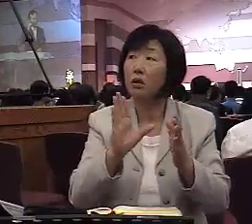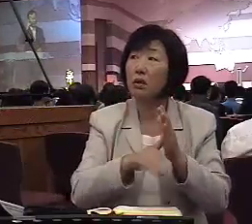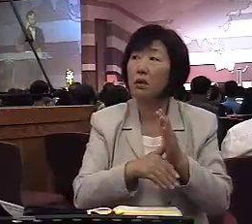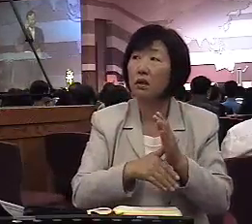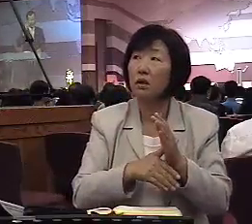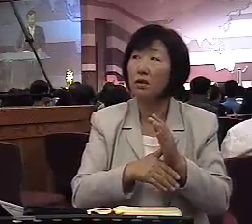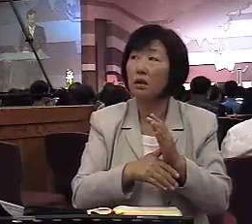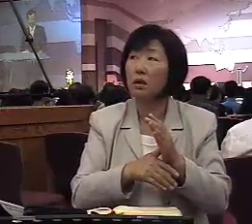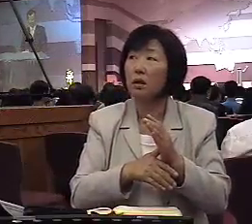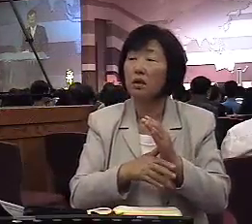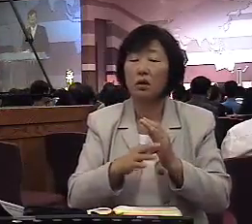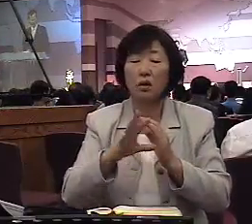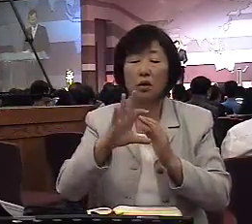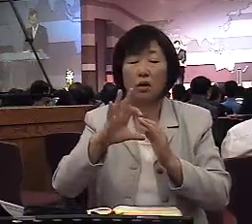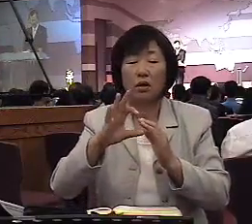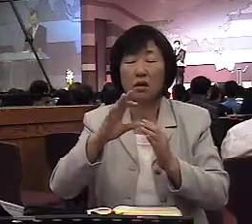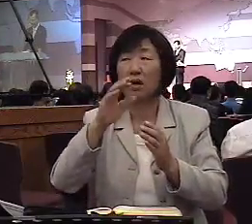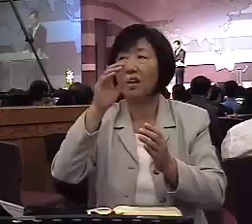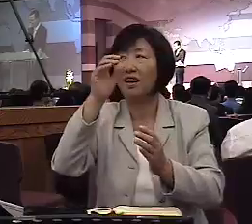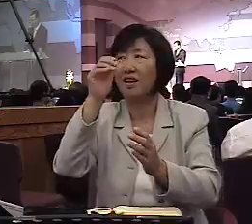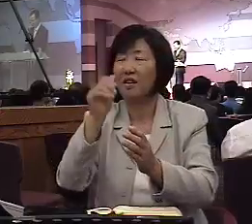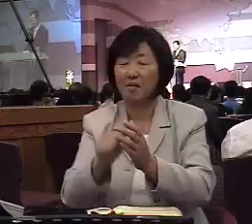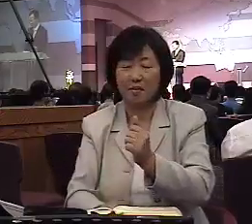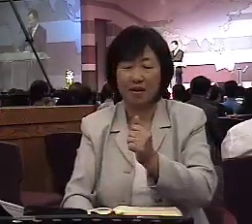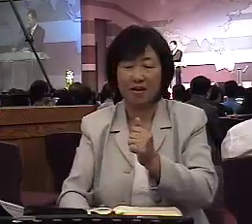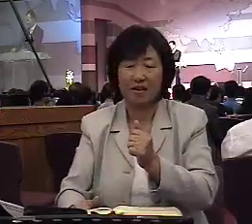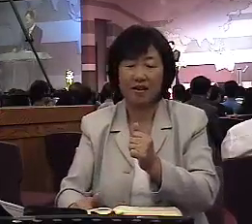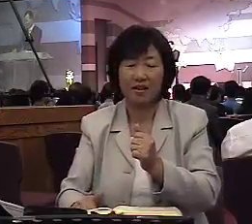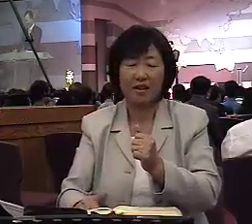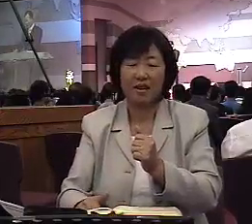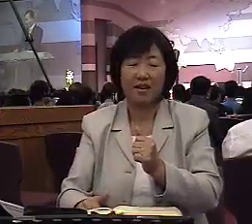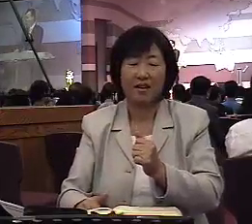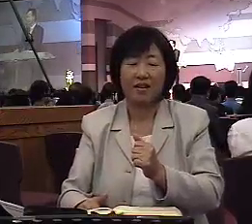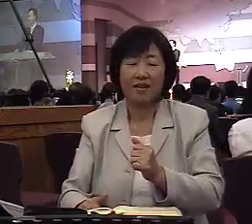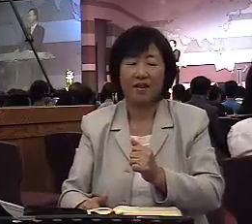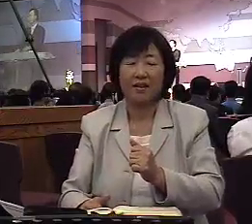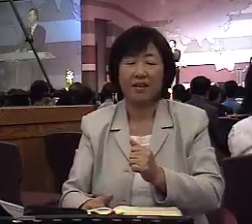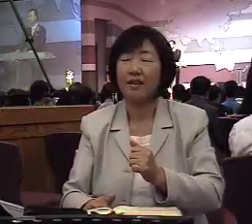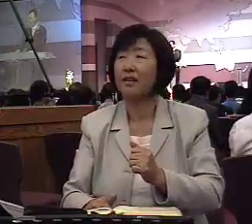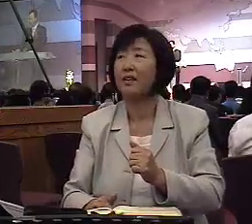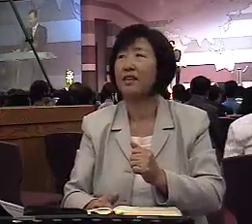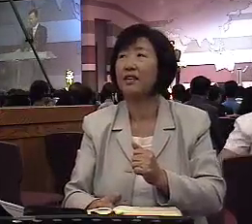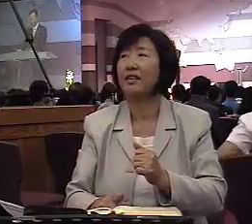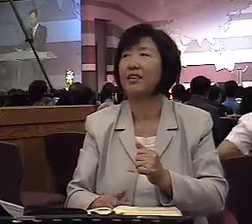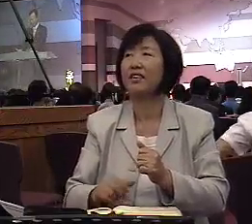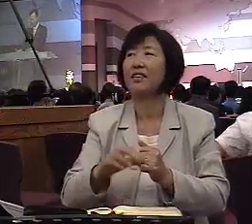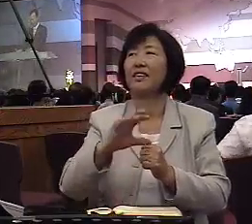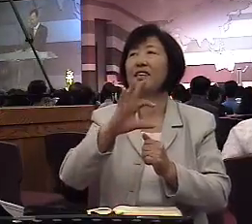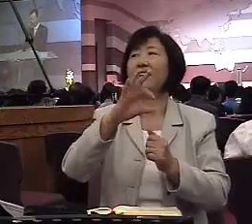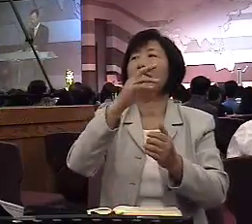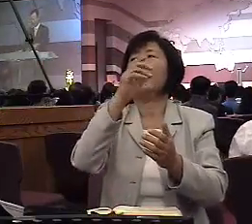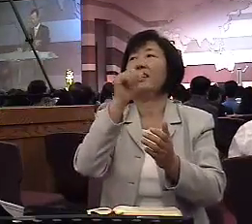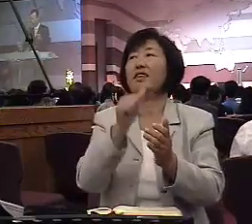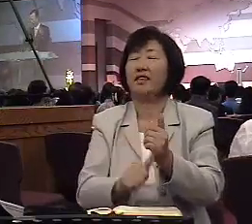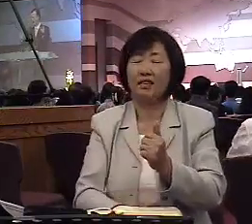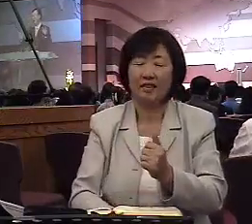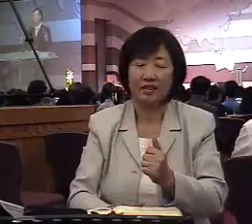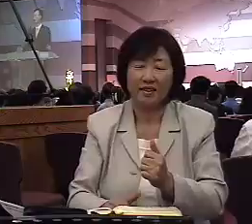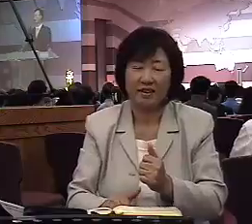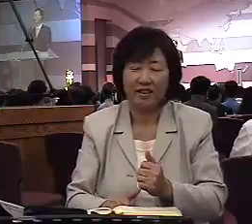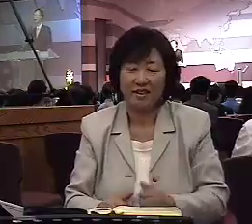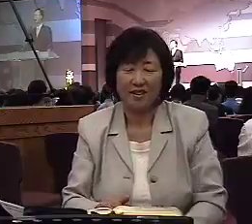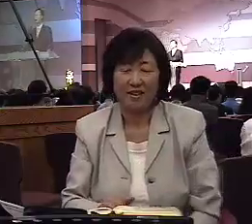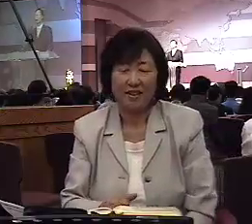변소에 빠진 이야기를 해주시더라. 변소에 빠지셔갖고 아이고 전 모르겠어요. 변소에 빠진 게 뭔지. 하여튼 근데 빠져가